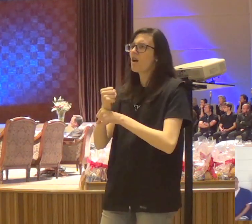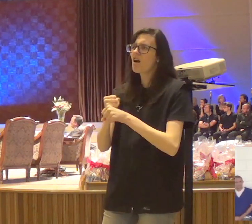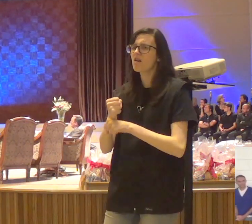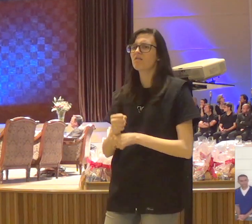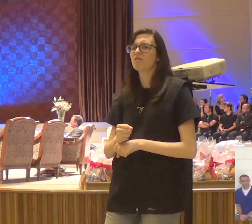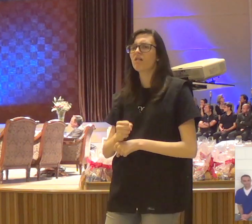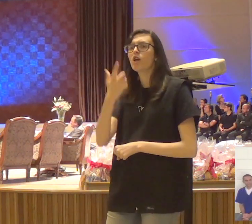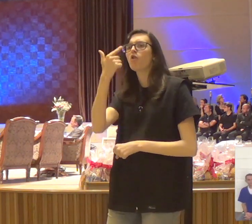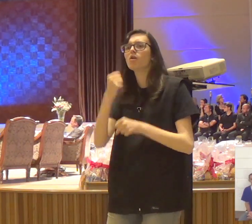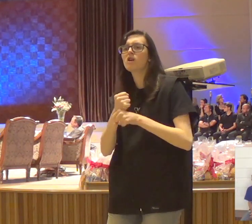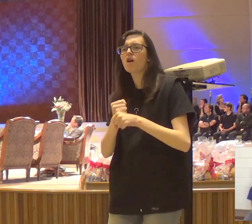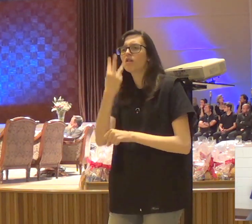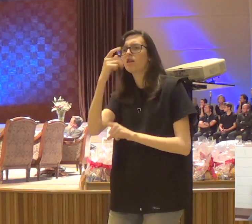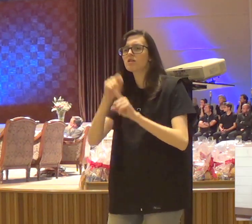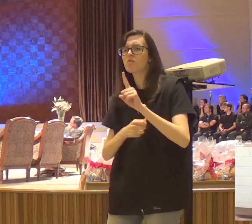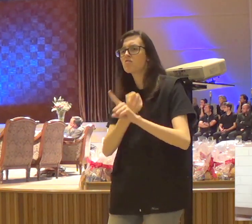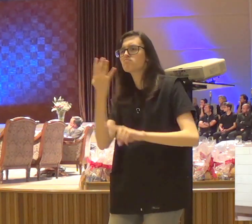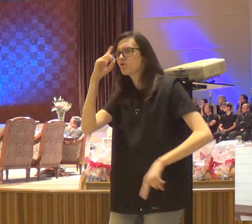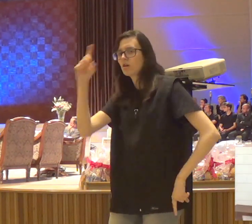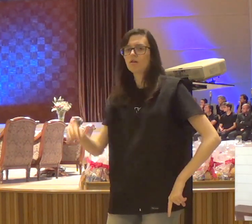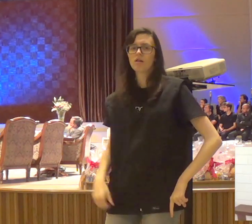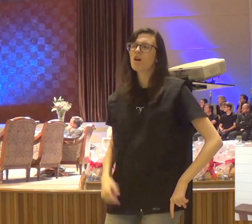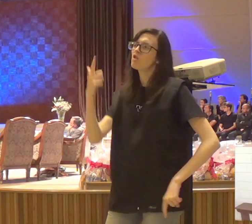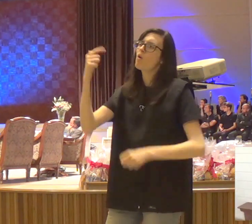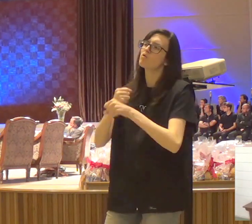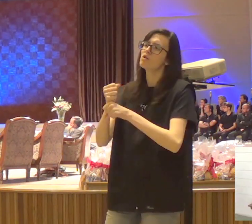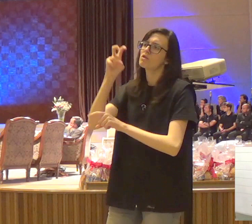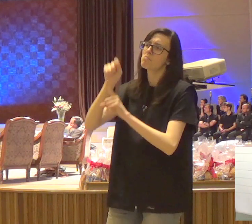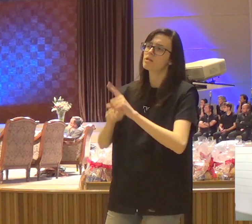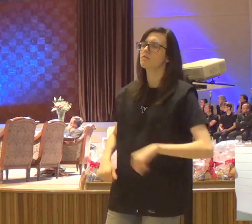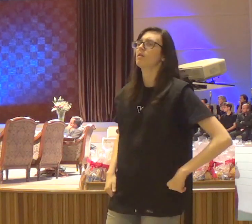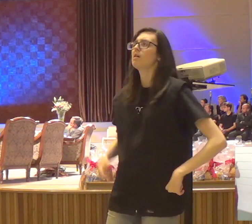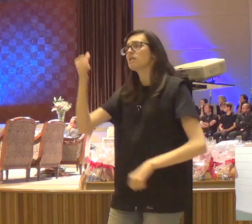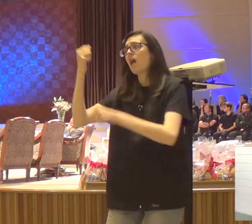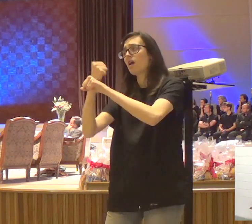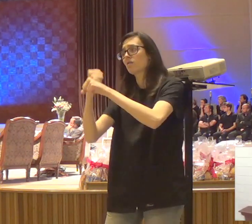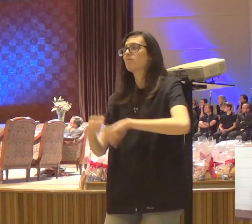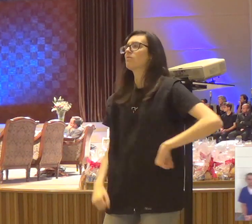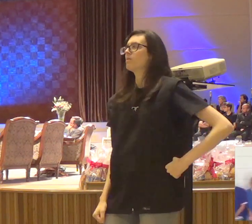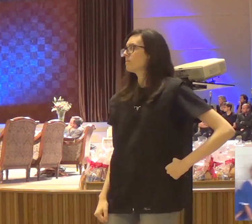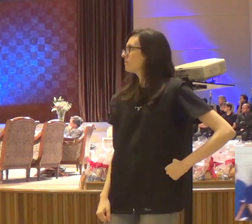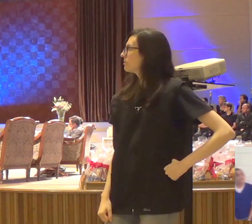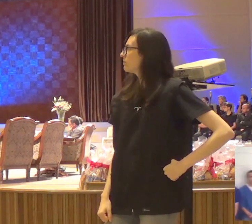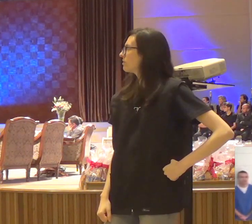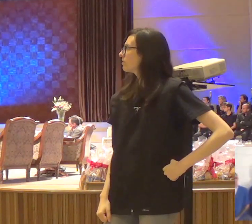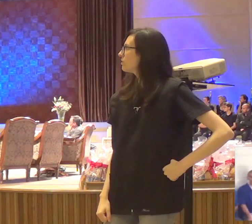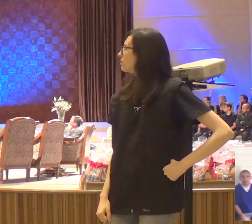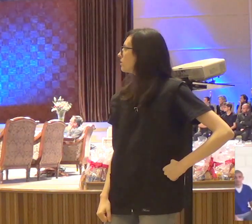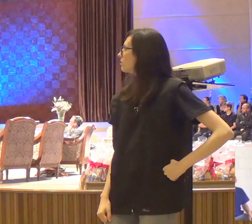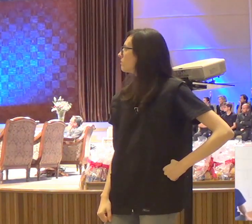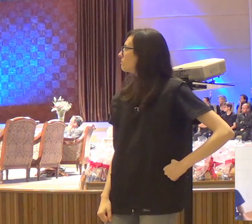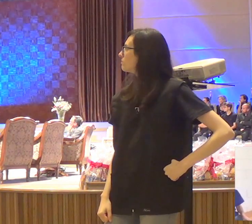5 e 3. 12 anos, 3 meses e alguns dias. 12 anos e 5 meses. 6 anos. Okay. And